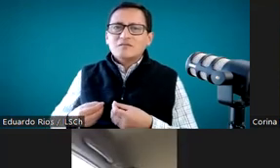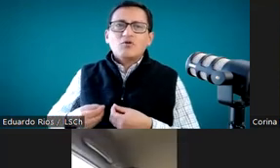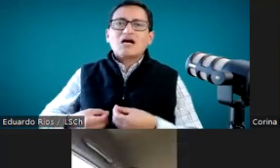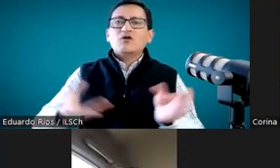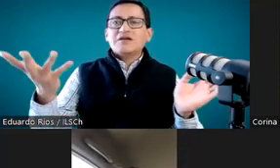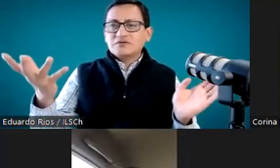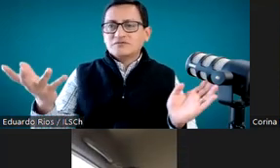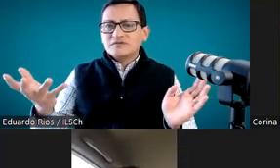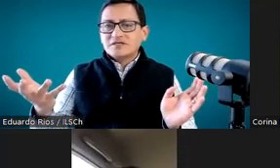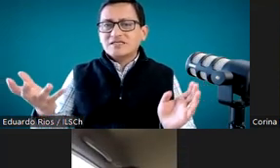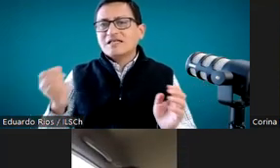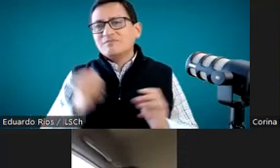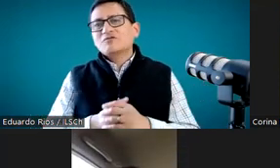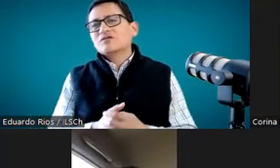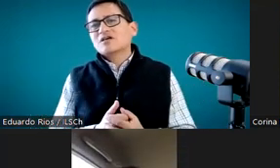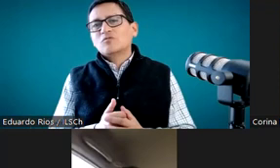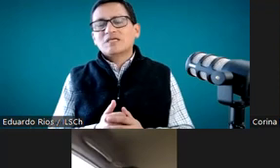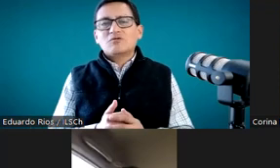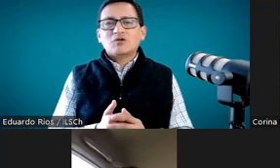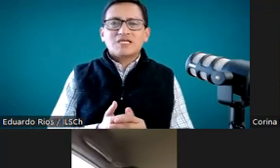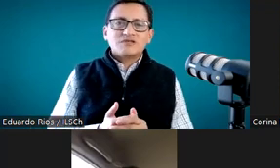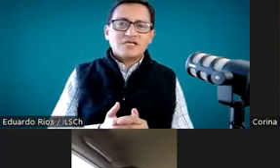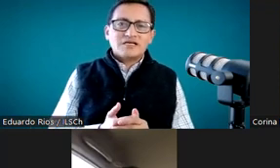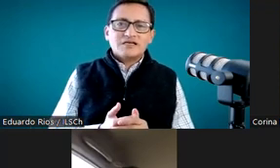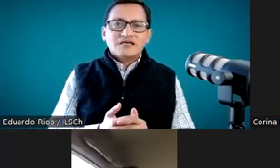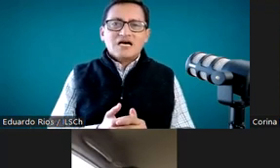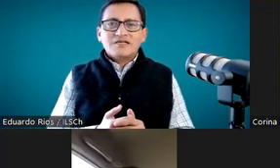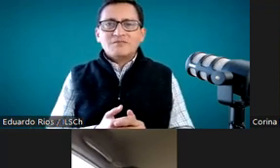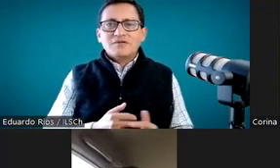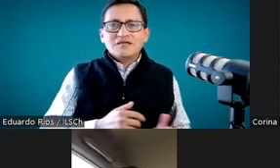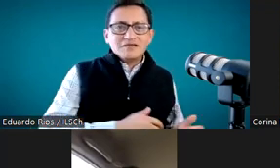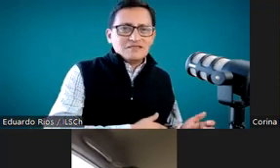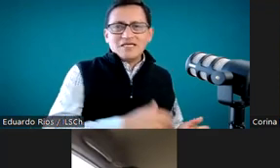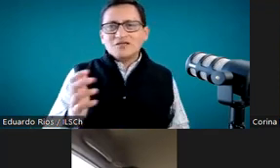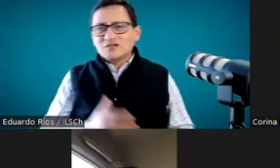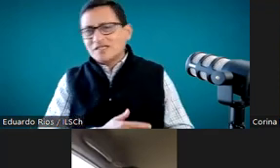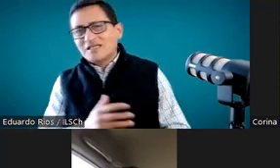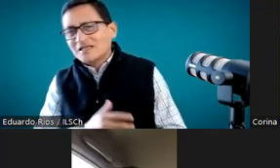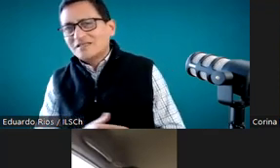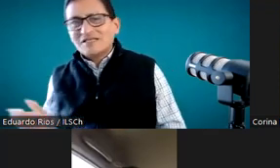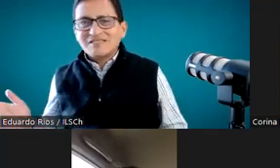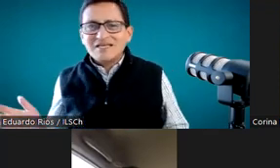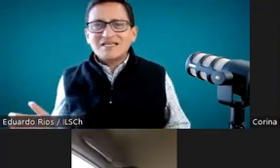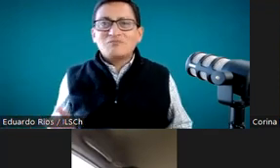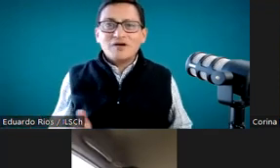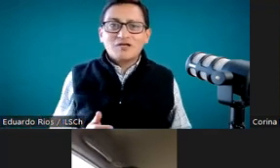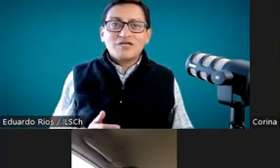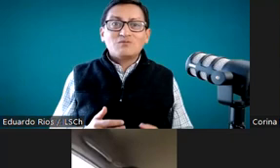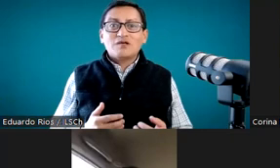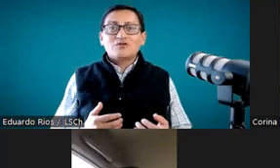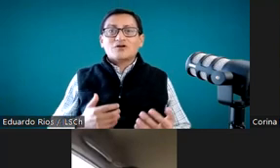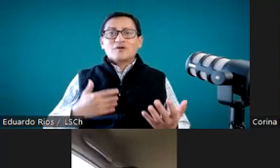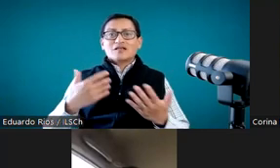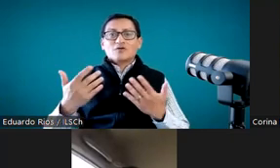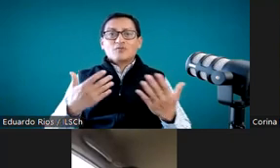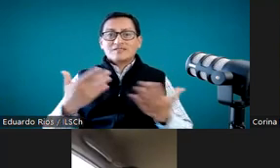entregarle vocabulario, que es el típico error que cometemos cuando aprendemos señas. Aprenderme 100, 200, 300 señas y después, cuando llega